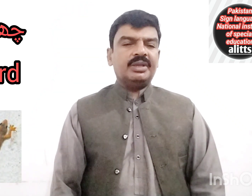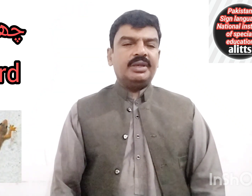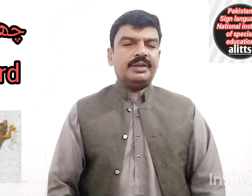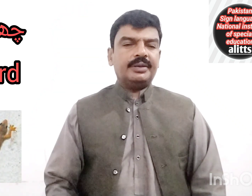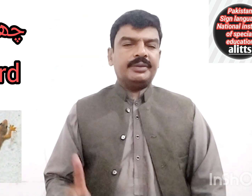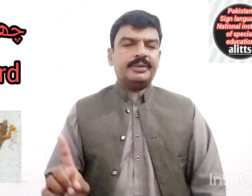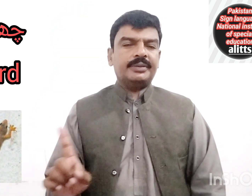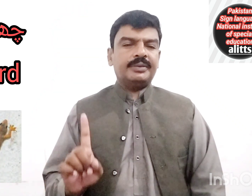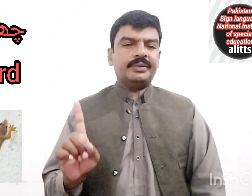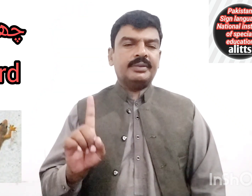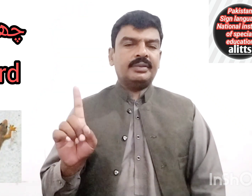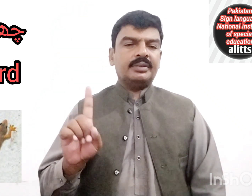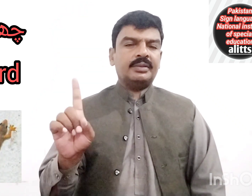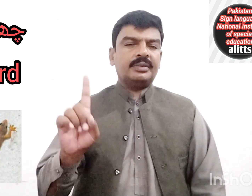छिपकली।